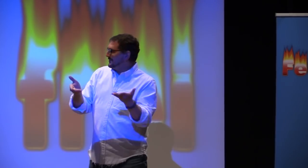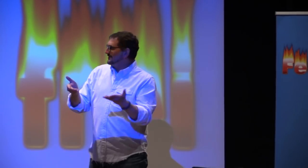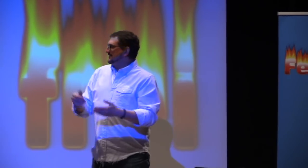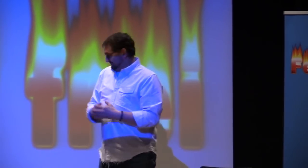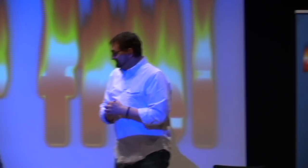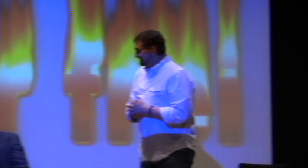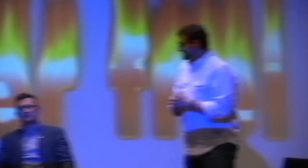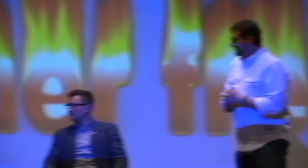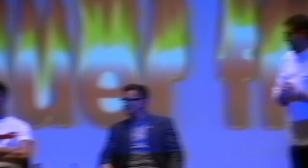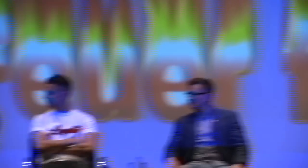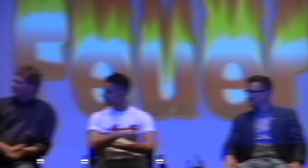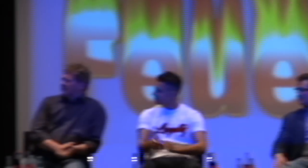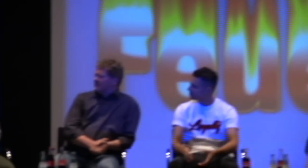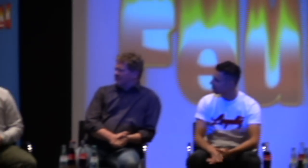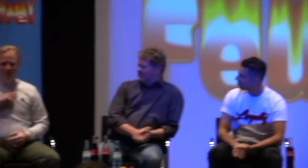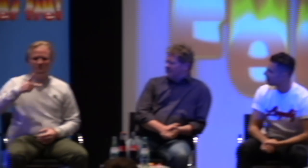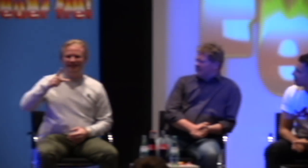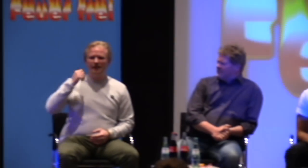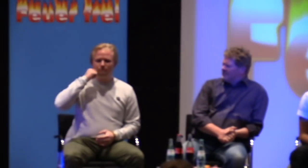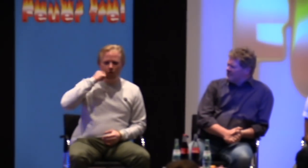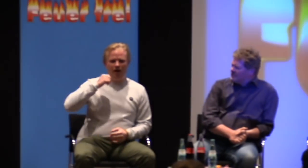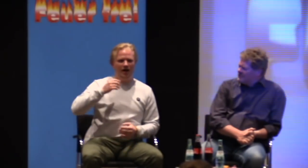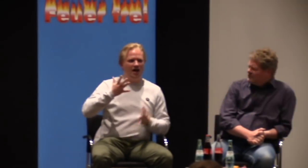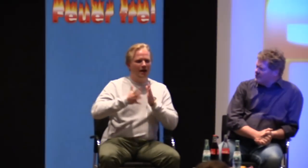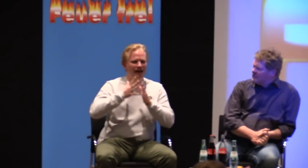deswegen würde ich dich doch bitten, dich an der Seite kurz vorzustellen.